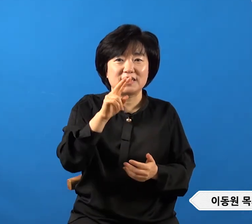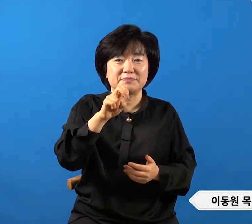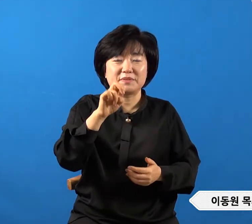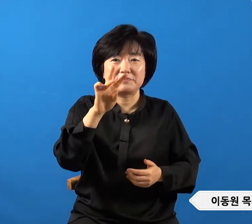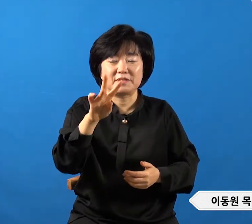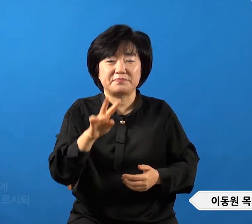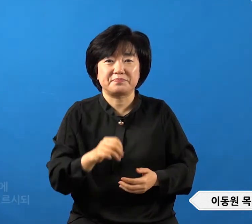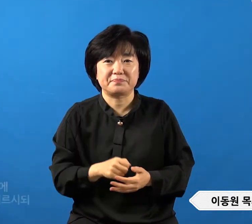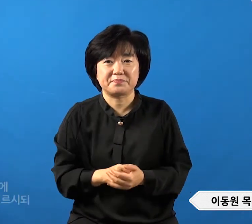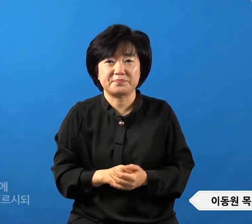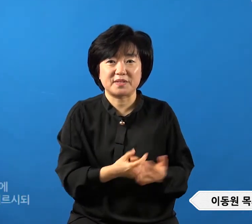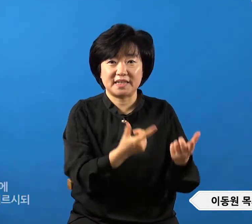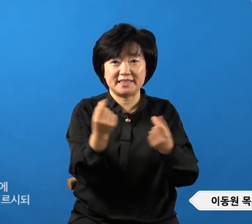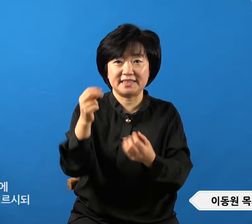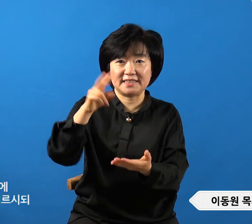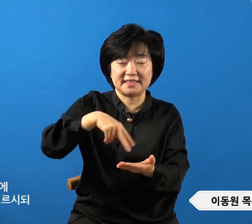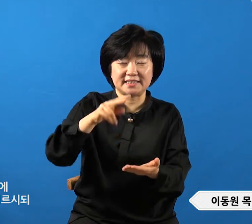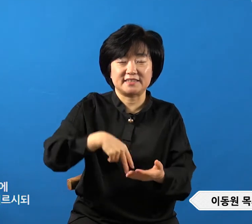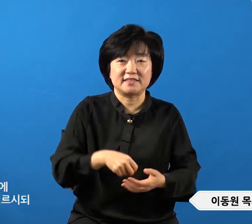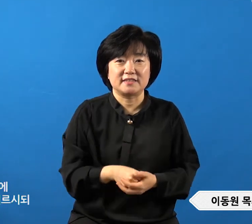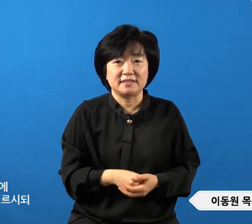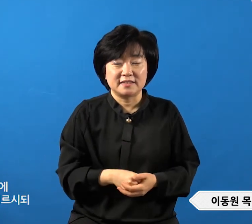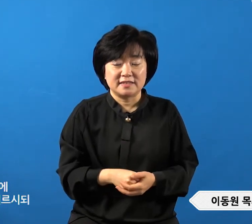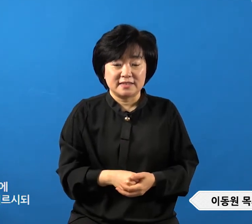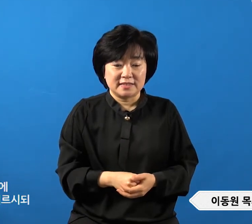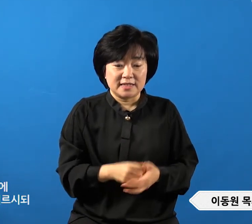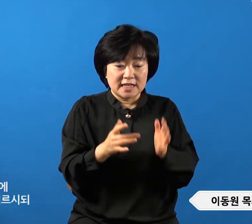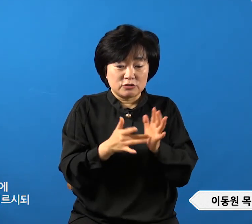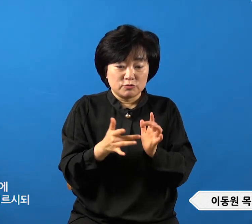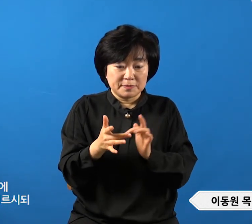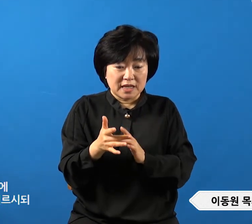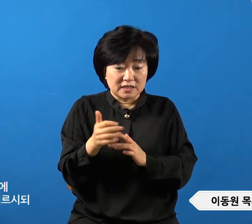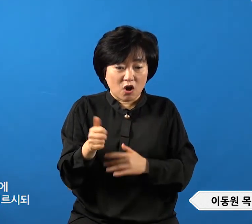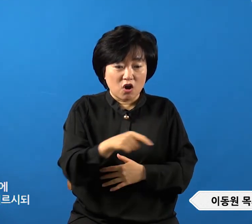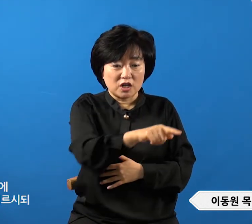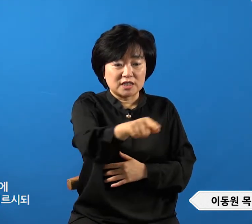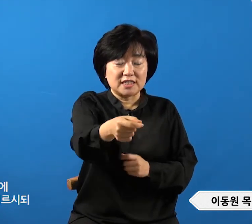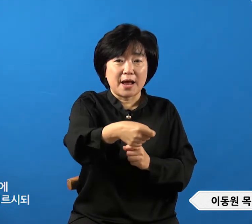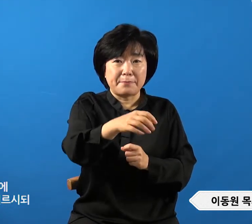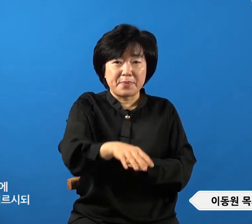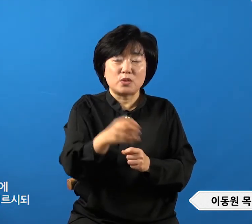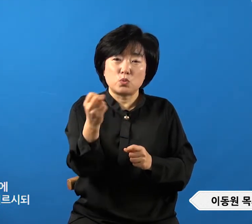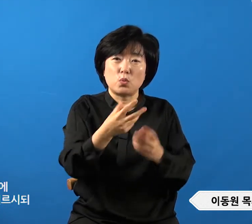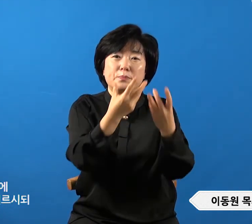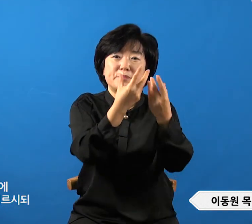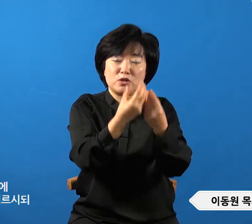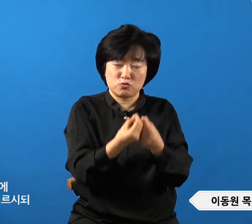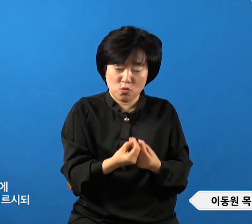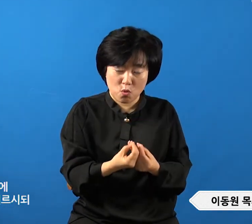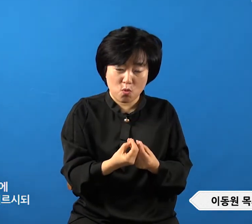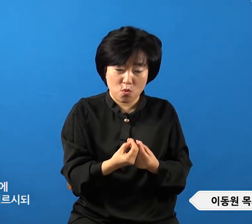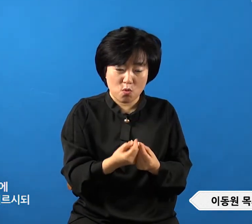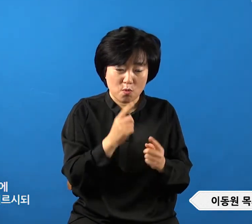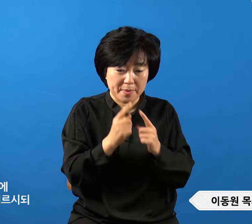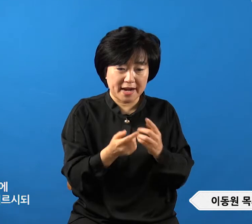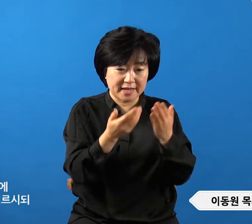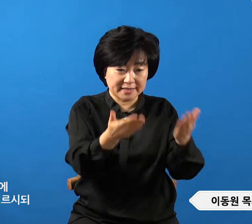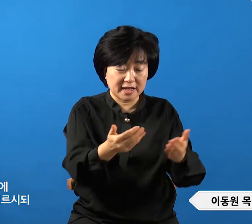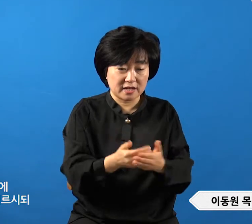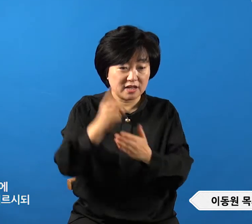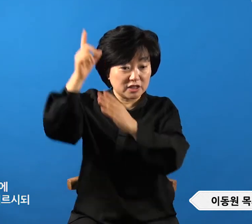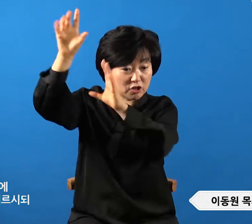이렇게 시작됩니다. 같이 읽습니다. 시작. 예수께서 그들 앞에 또 비유를 들어